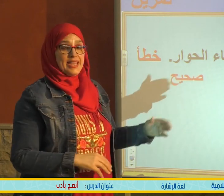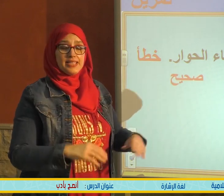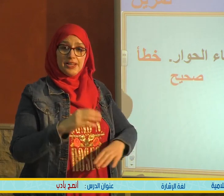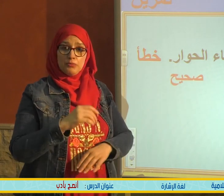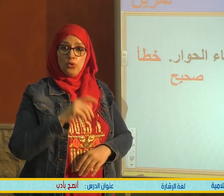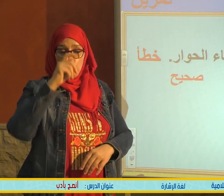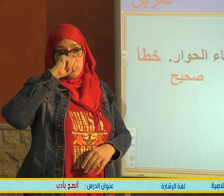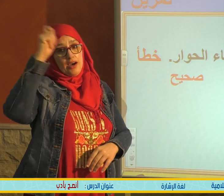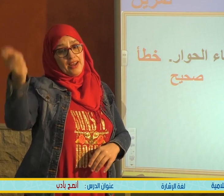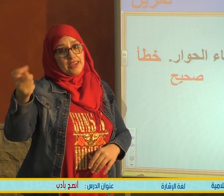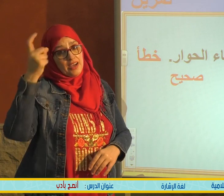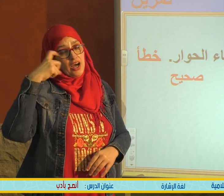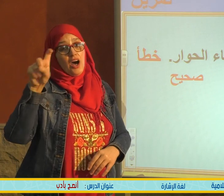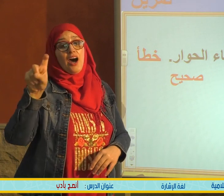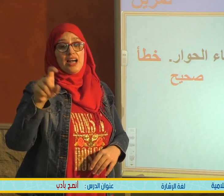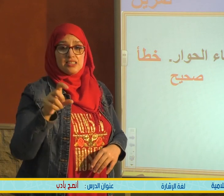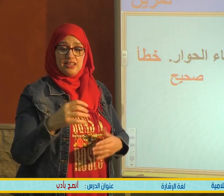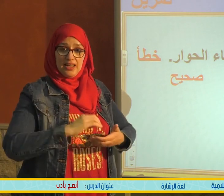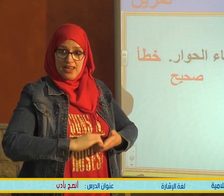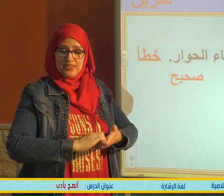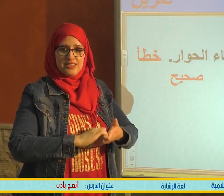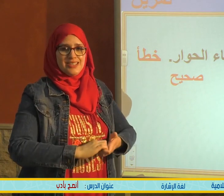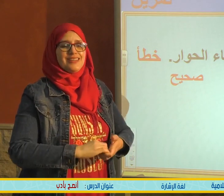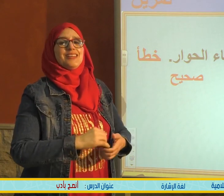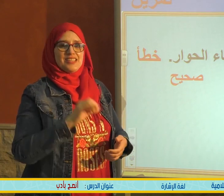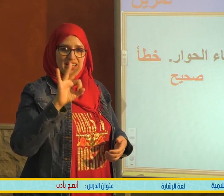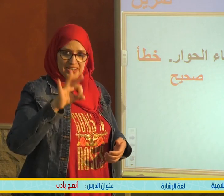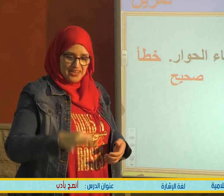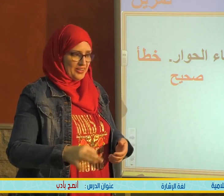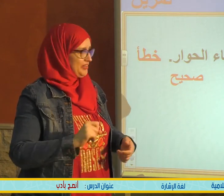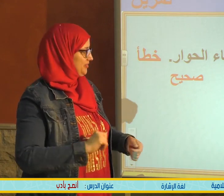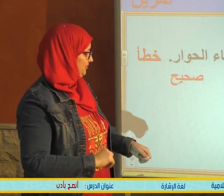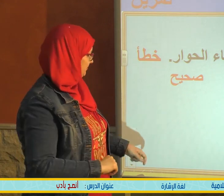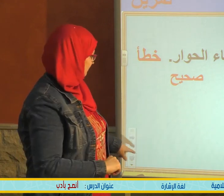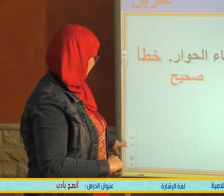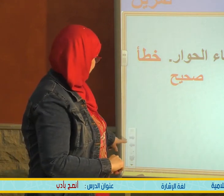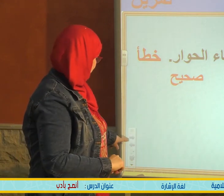أحترم رأي أصدقائي، صحيح.